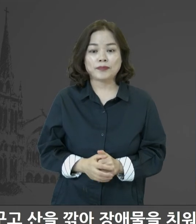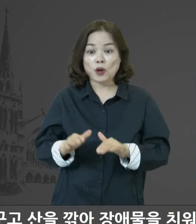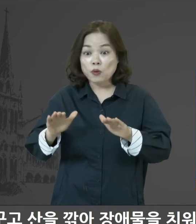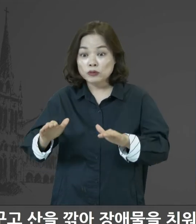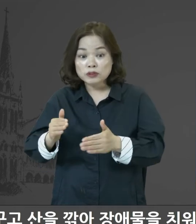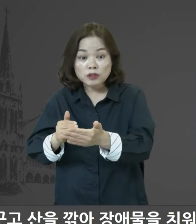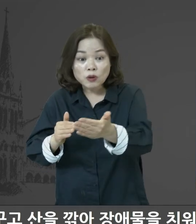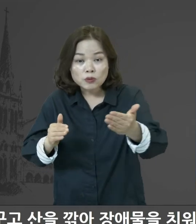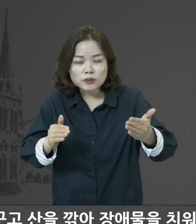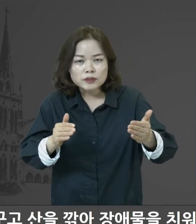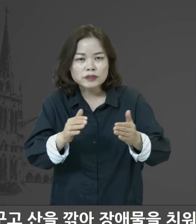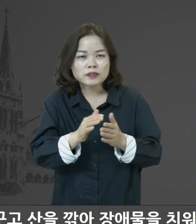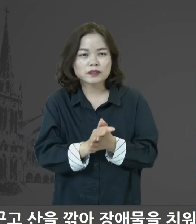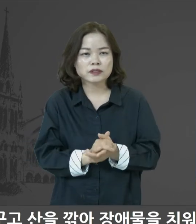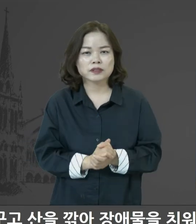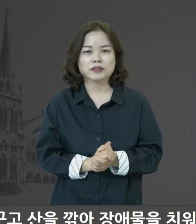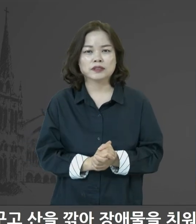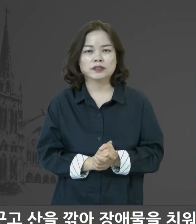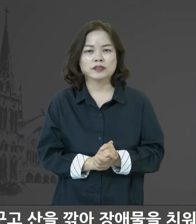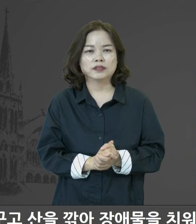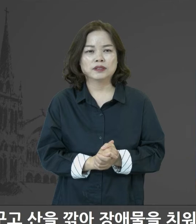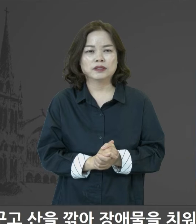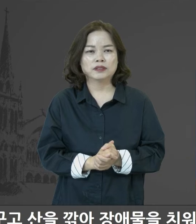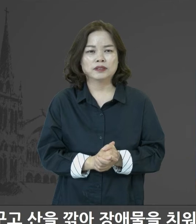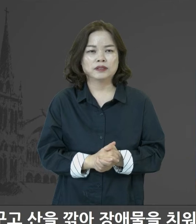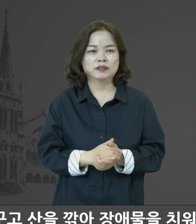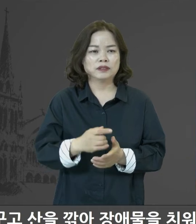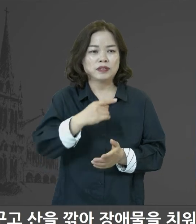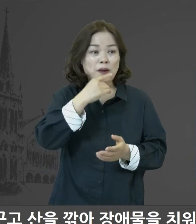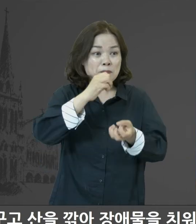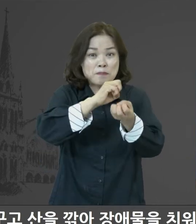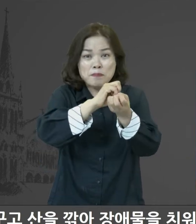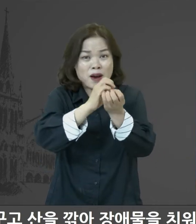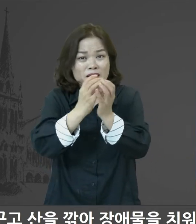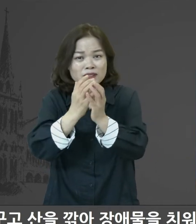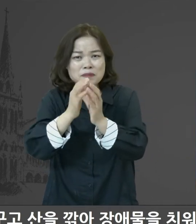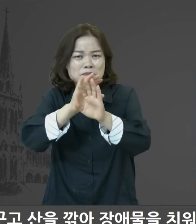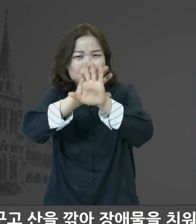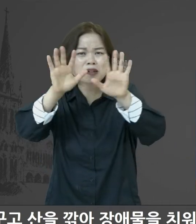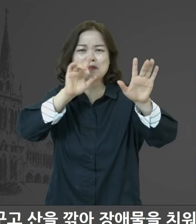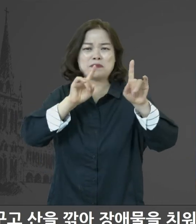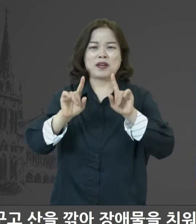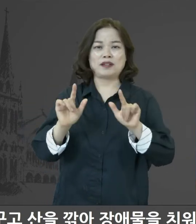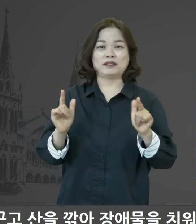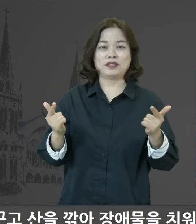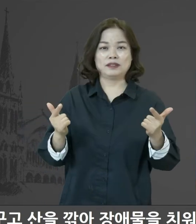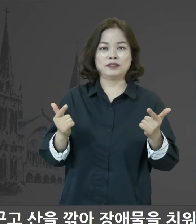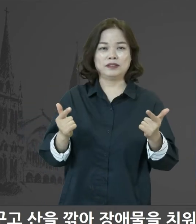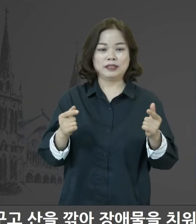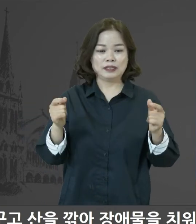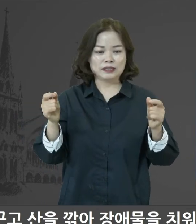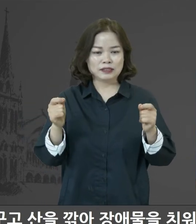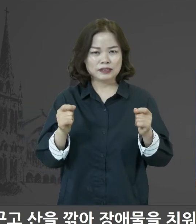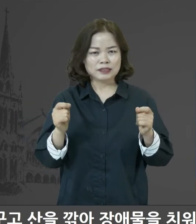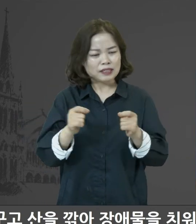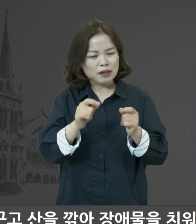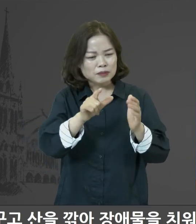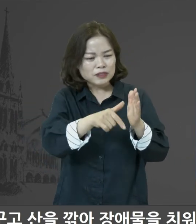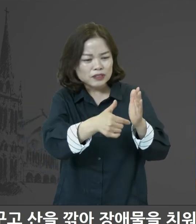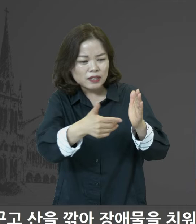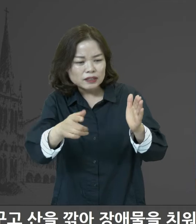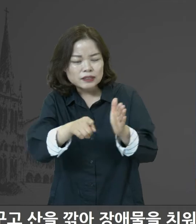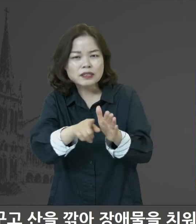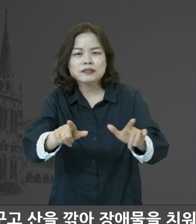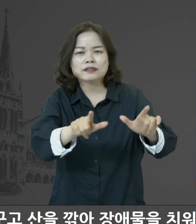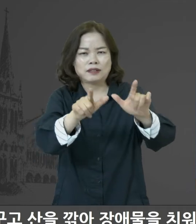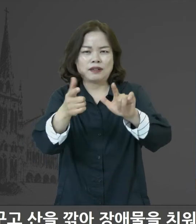오늘 저는 여러분에게 장밋빛 미래를 말씀드리려고 하는 것이 아닙니다. 짧은 세월